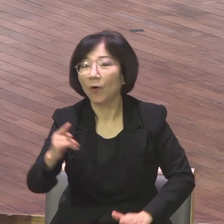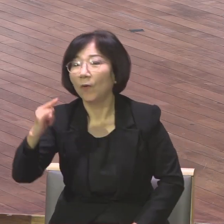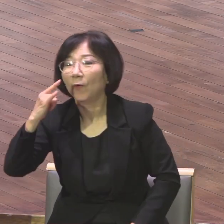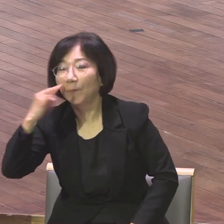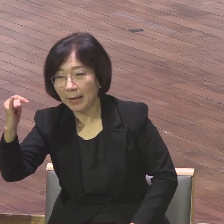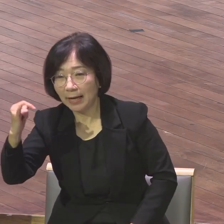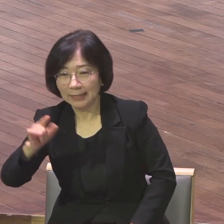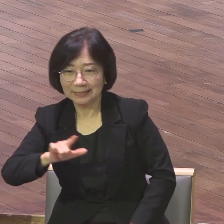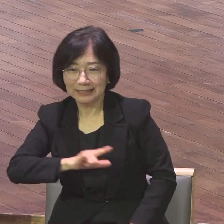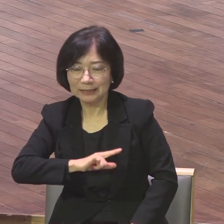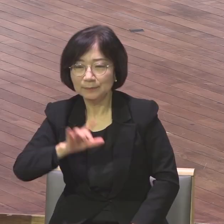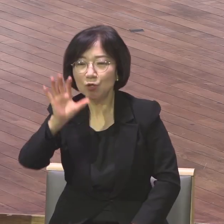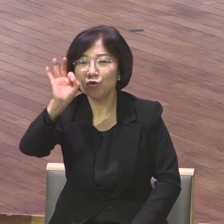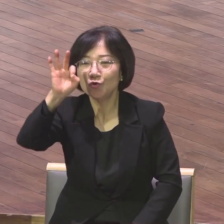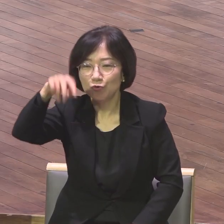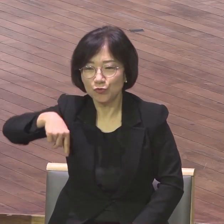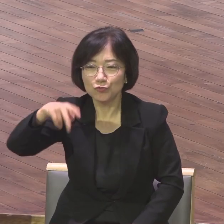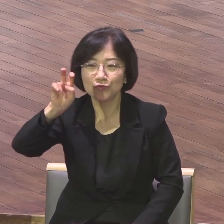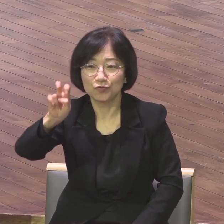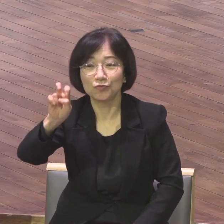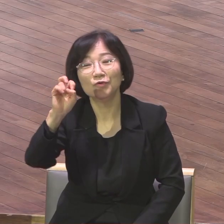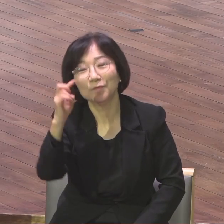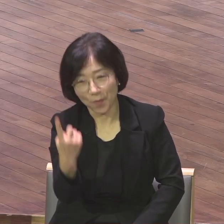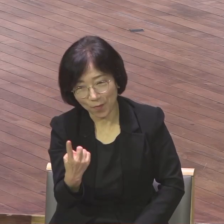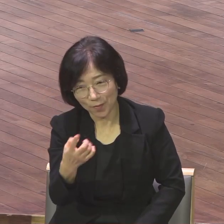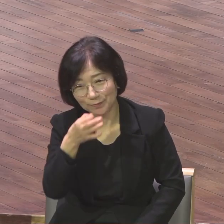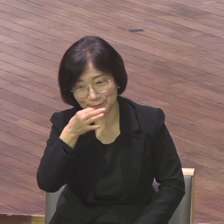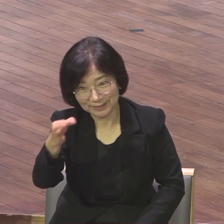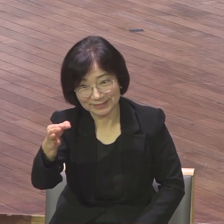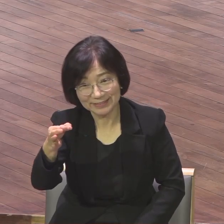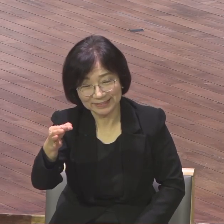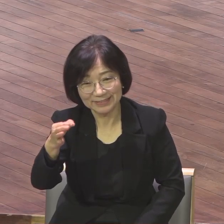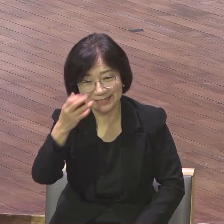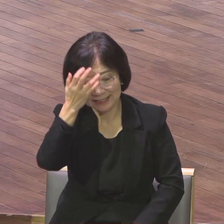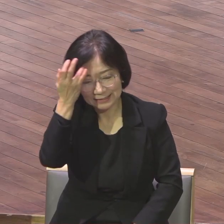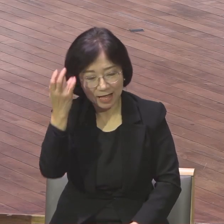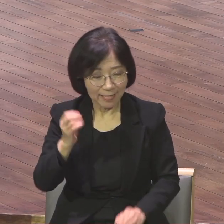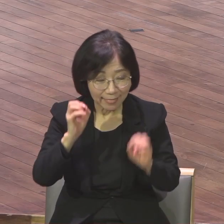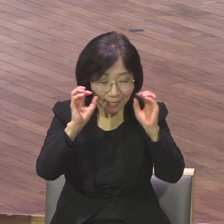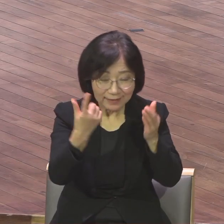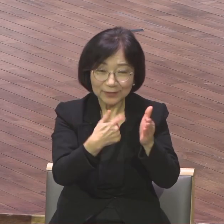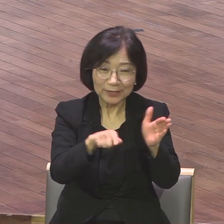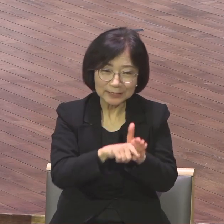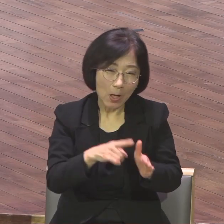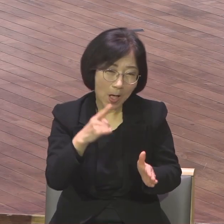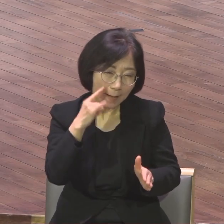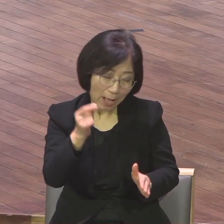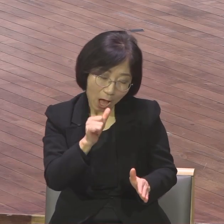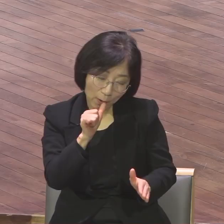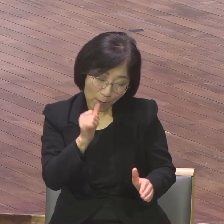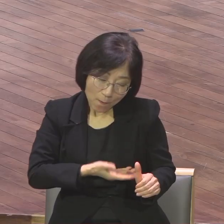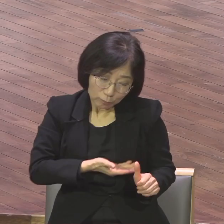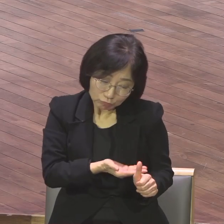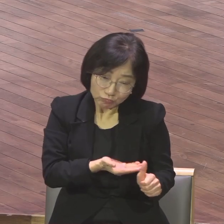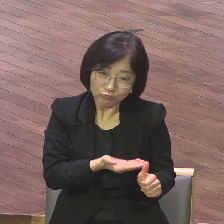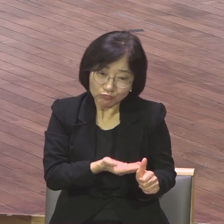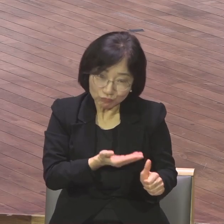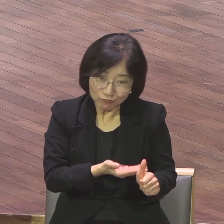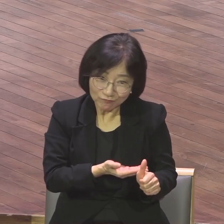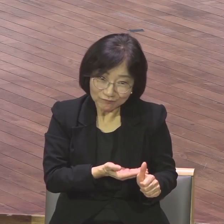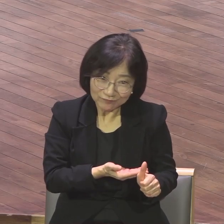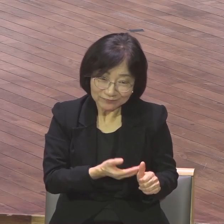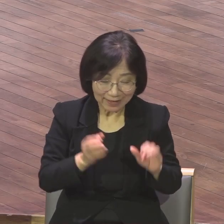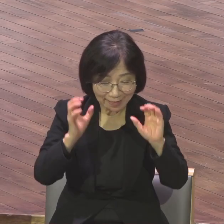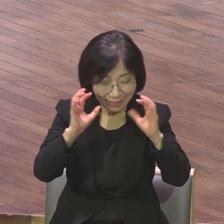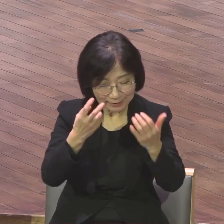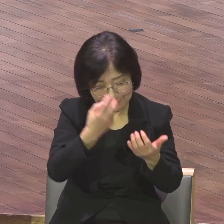그 아이를 둔 엄마, 유모. 젖먹이 아기를 위해서 엄마는 뭐요? 전적으로 헌신하는 거지요. 젖먹이를